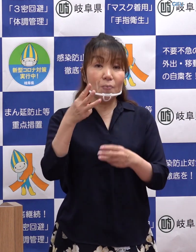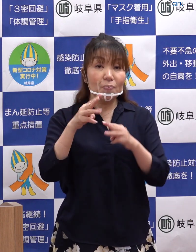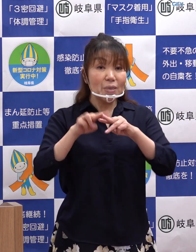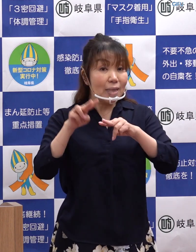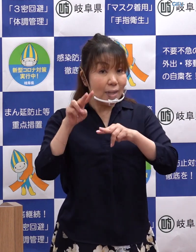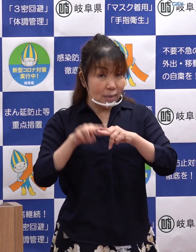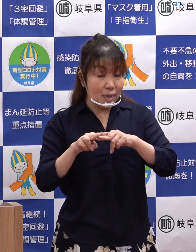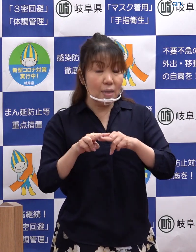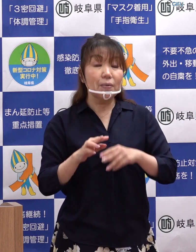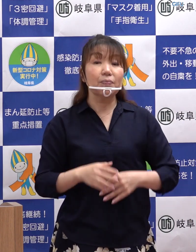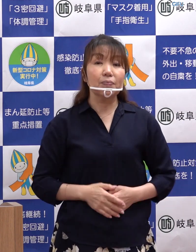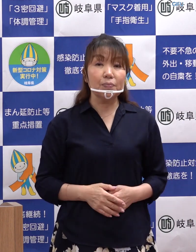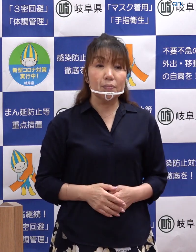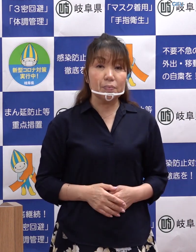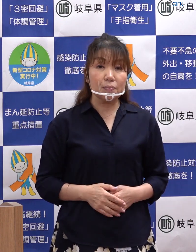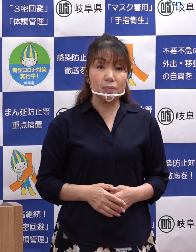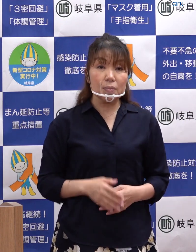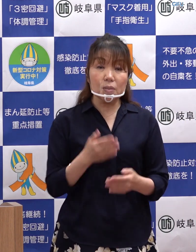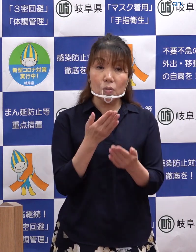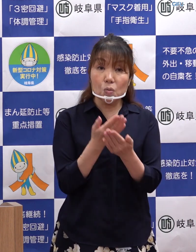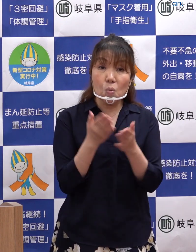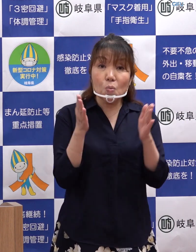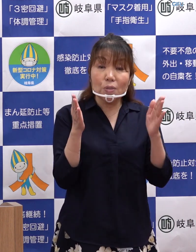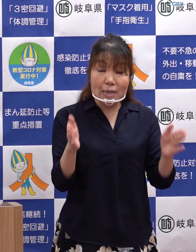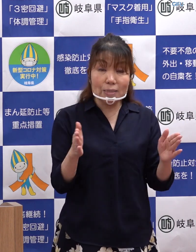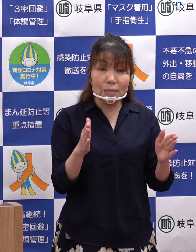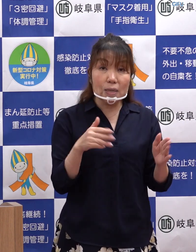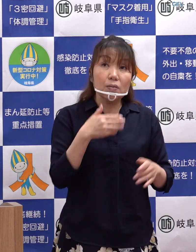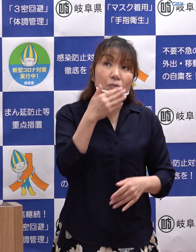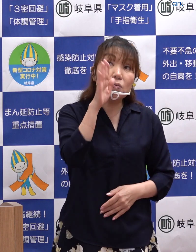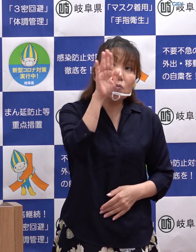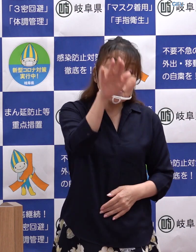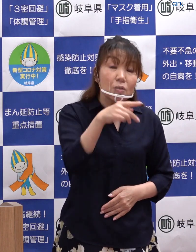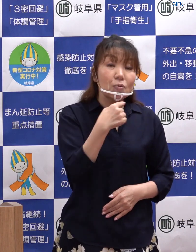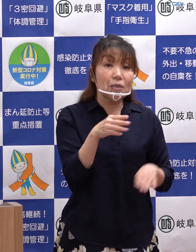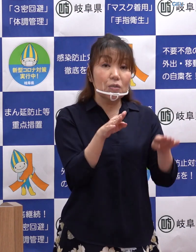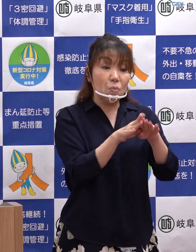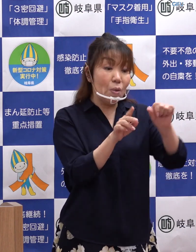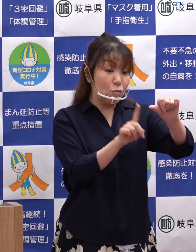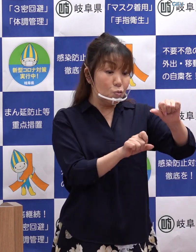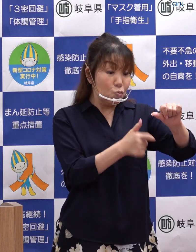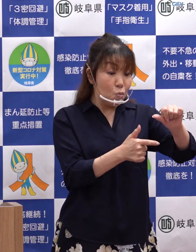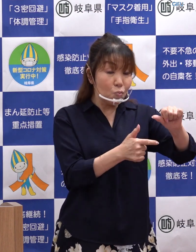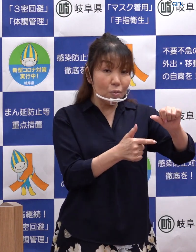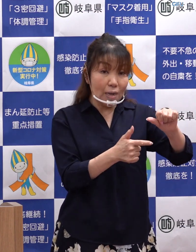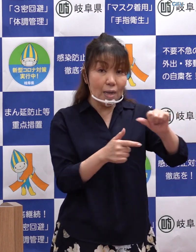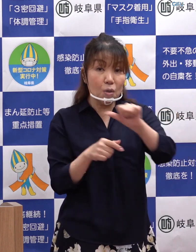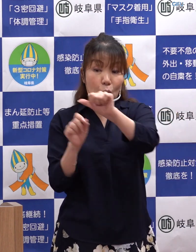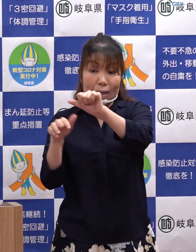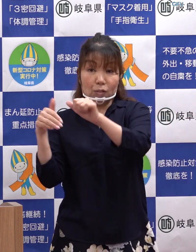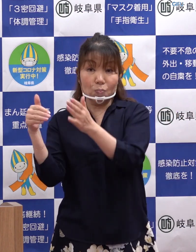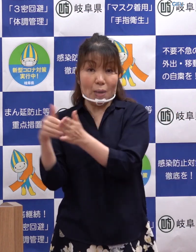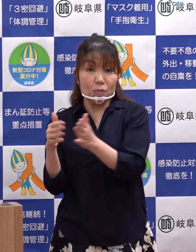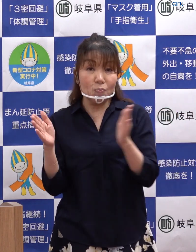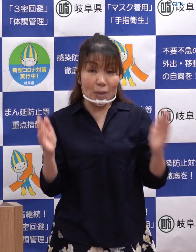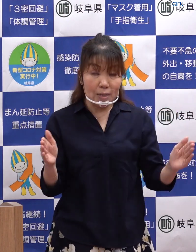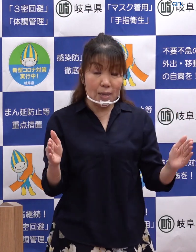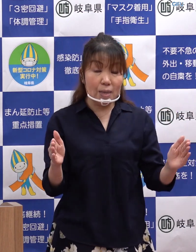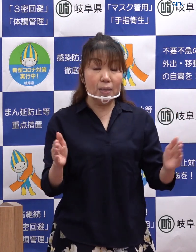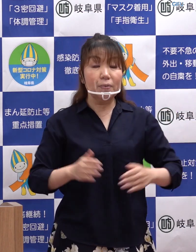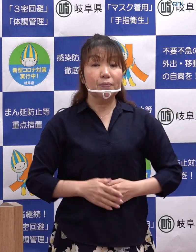して、要請期間を日曜日から5月16日から5月末までということであります